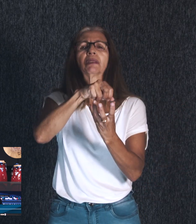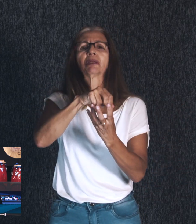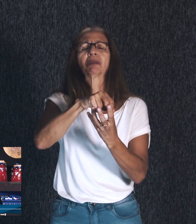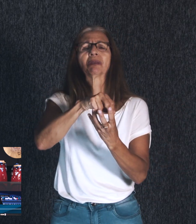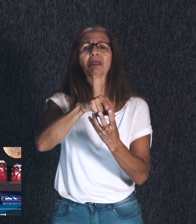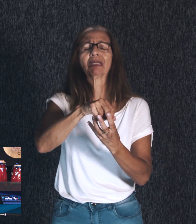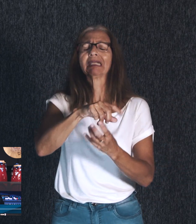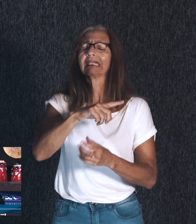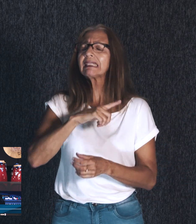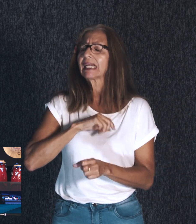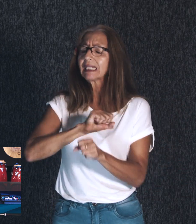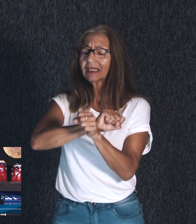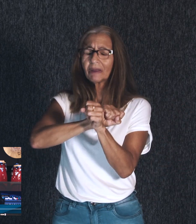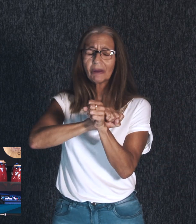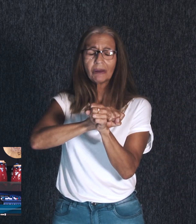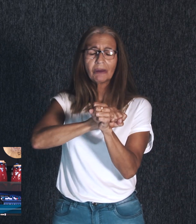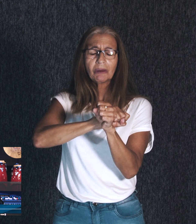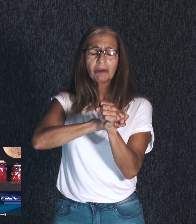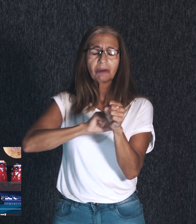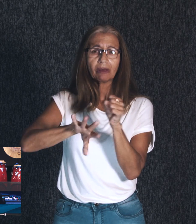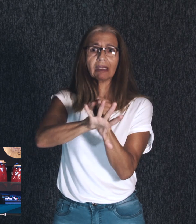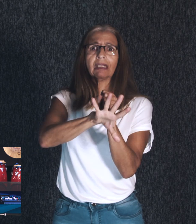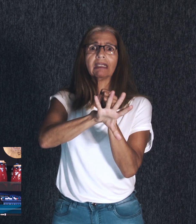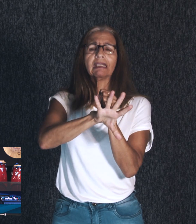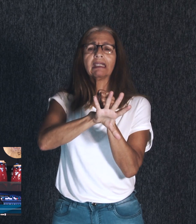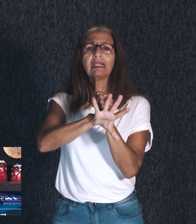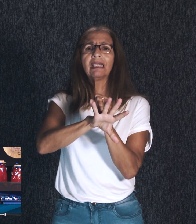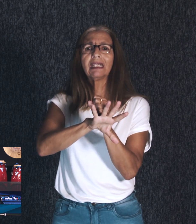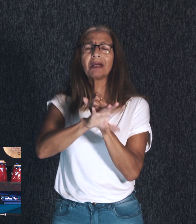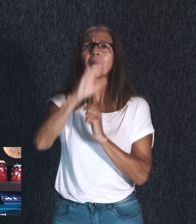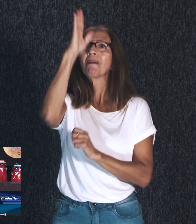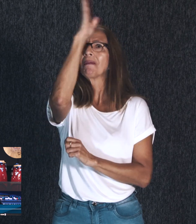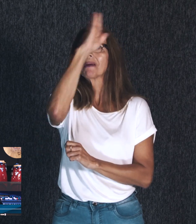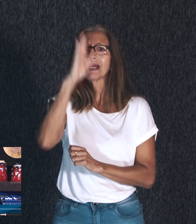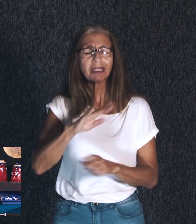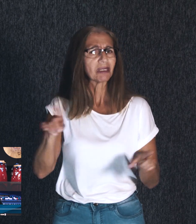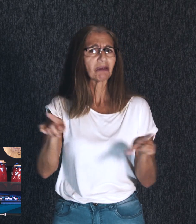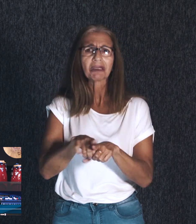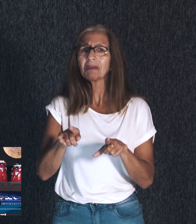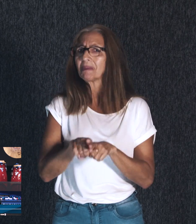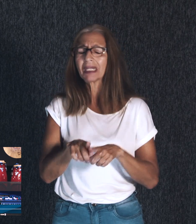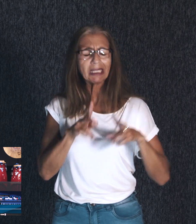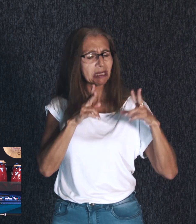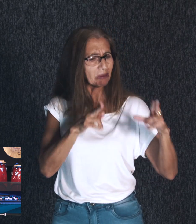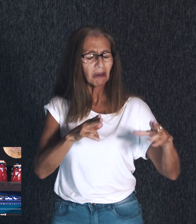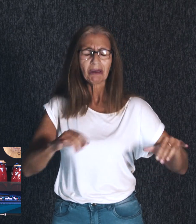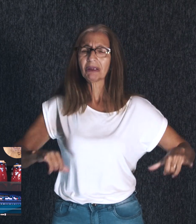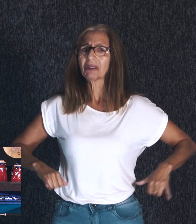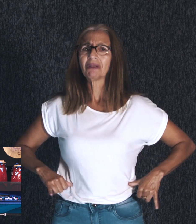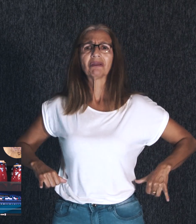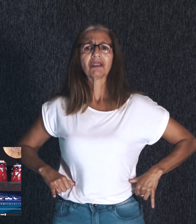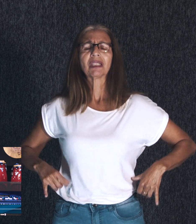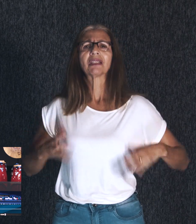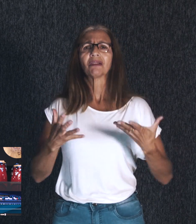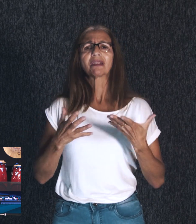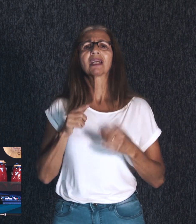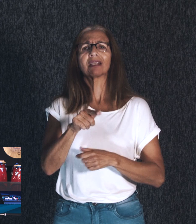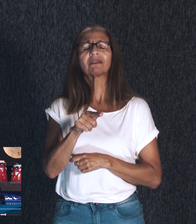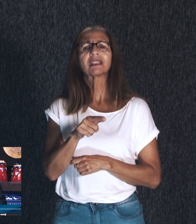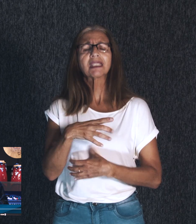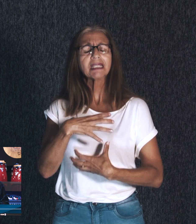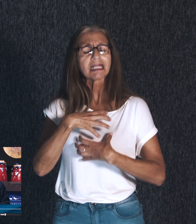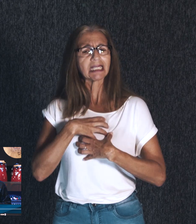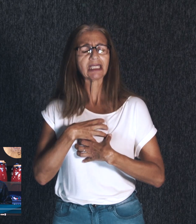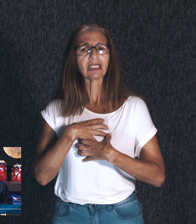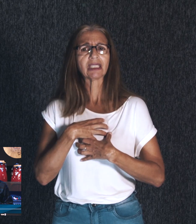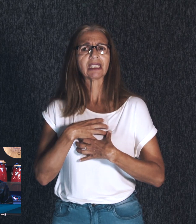uma palavra de alento, de ânimo e esperança. Talvez você já está